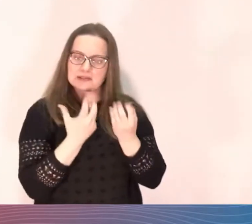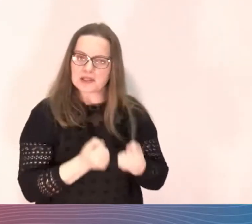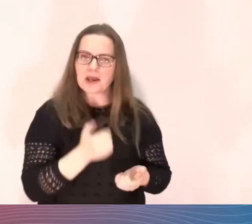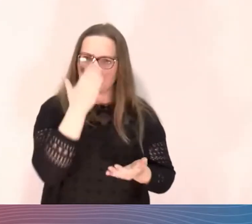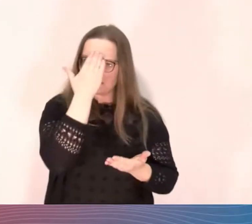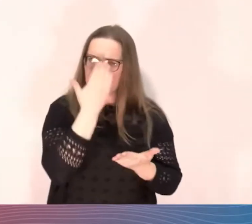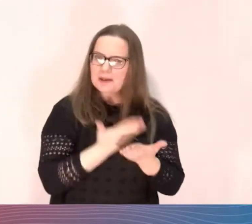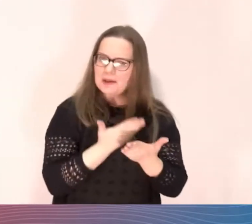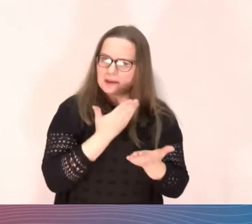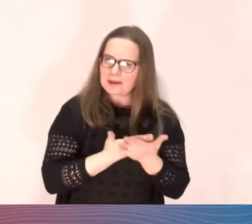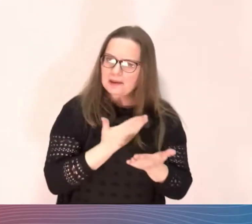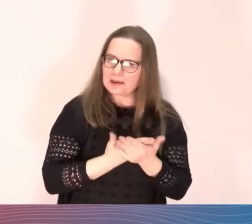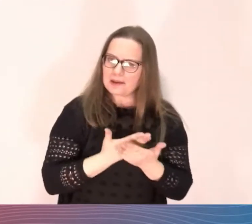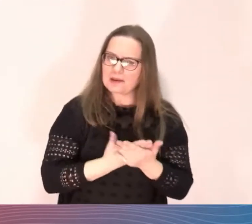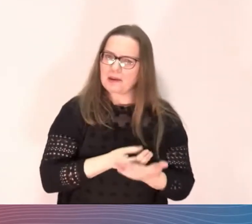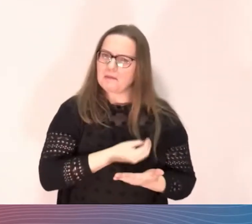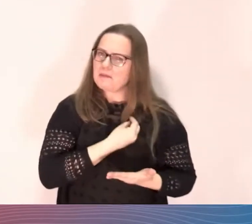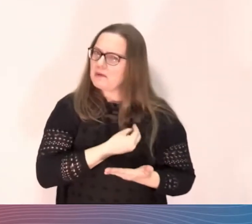crer.